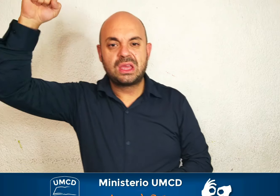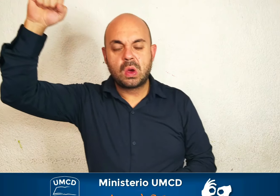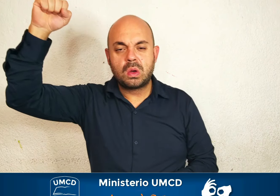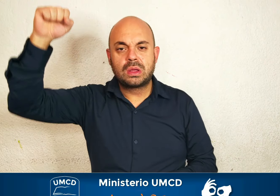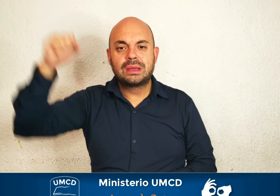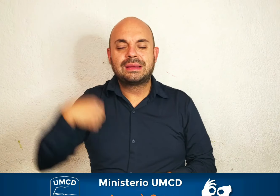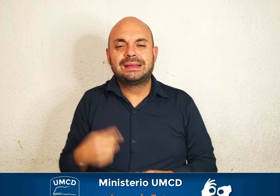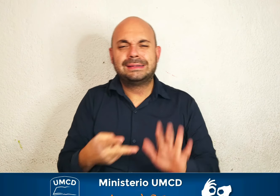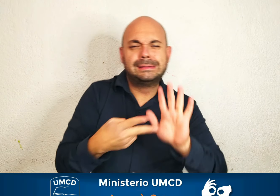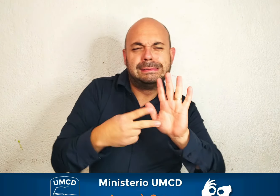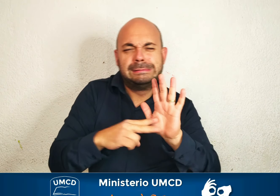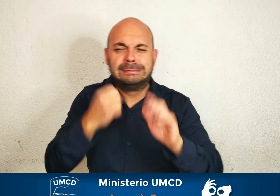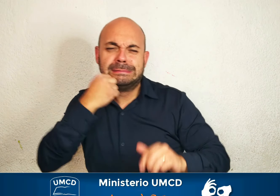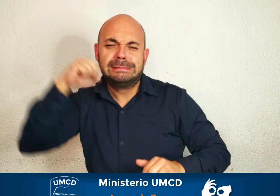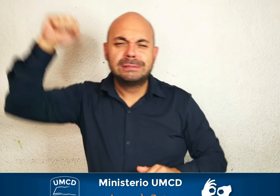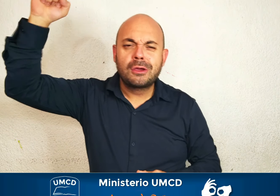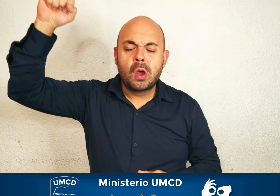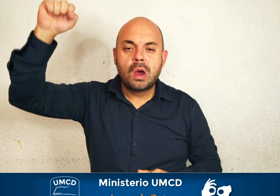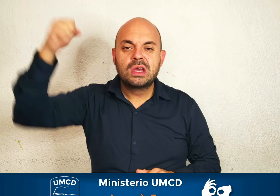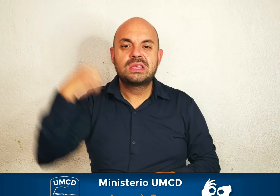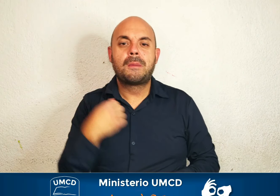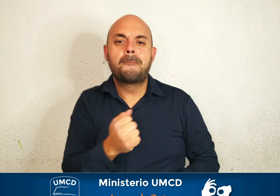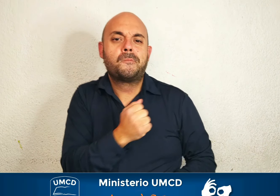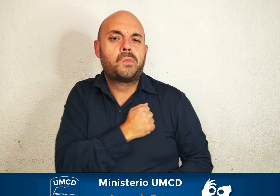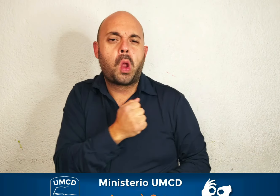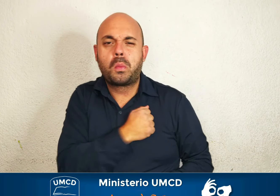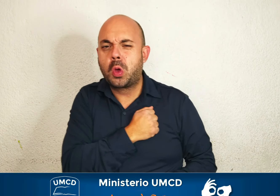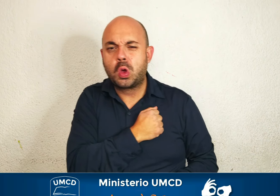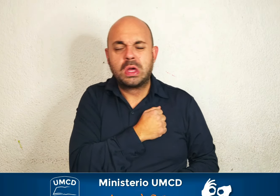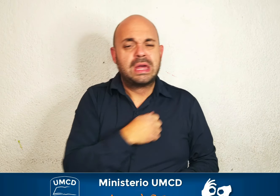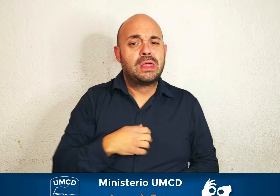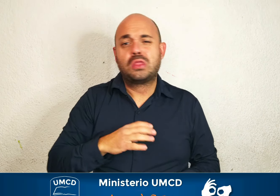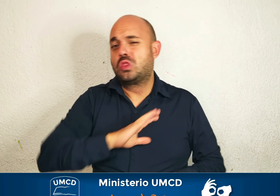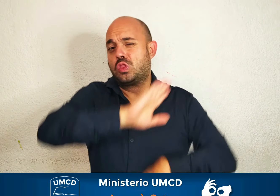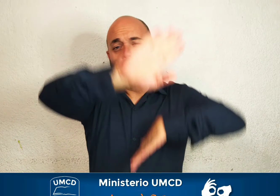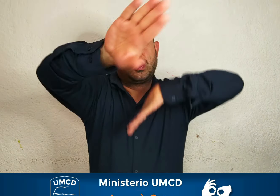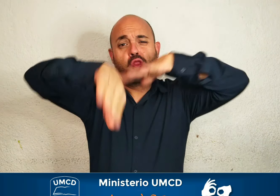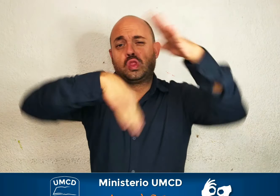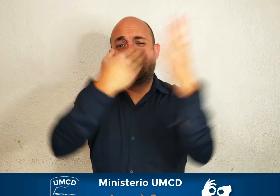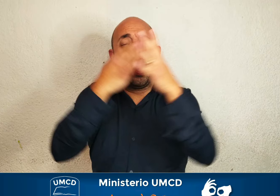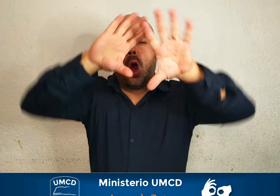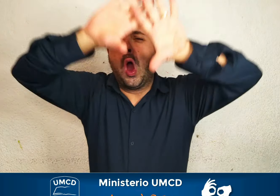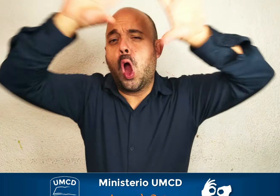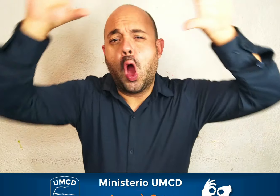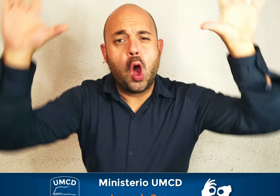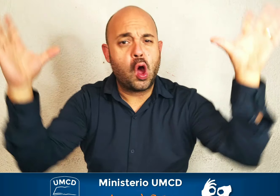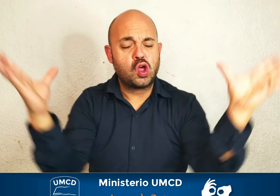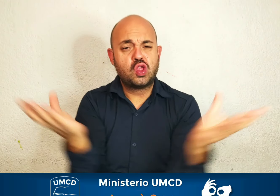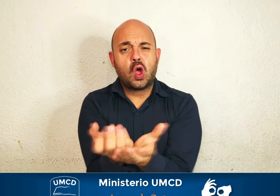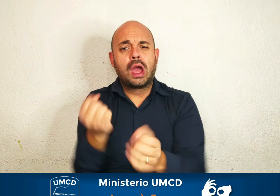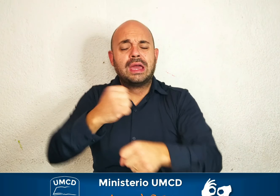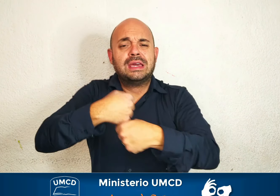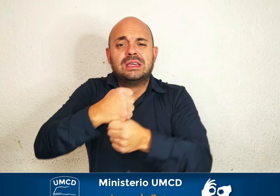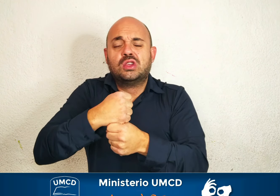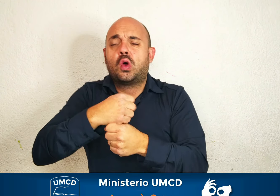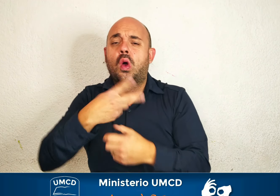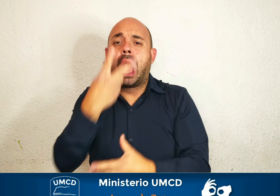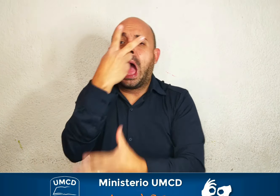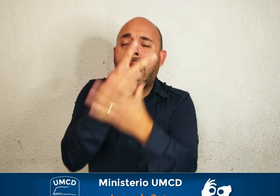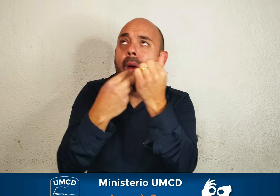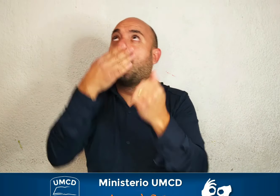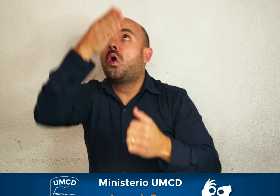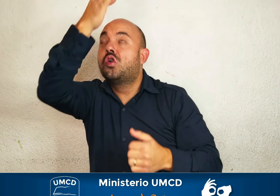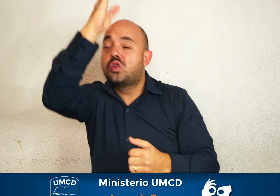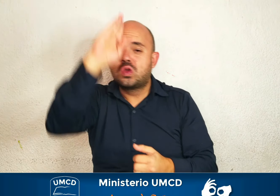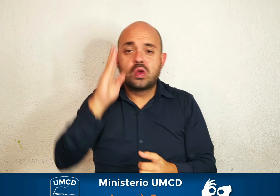propia vida. Algunos de nosotros nos amamos a nosotros mismos más que a nadie. Y es ahí donde también tenemos un